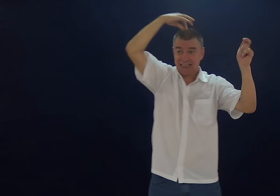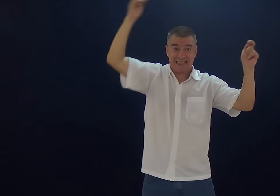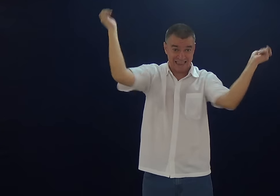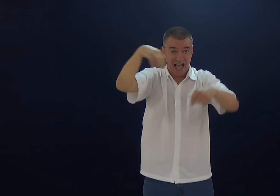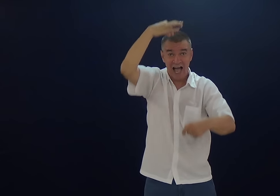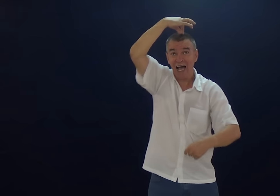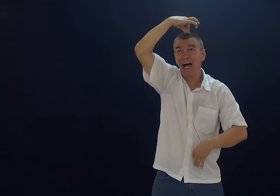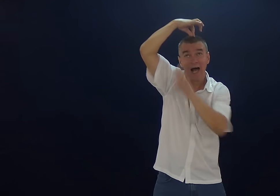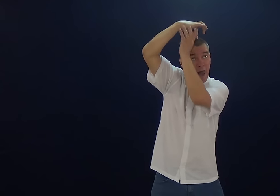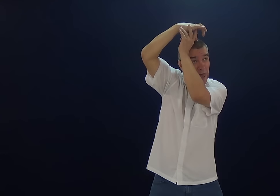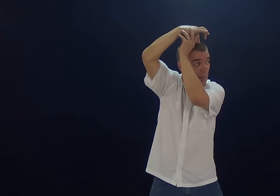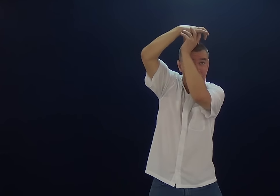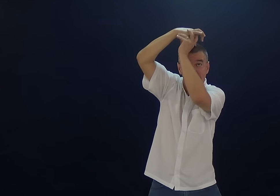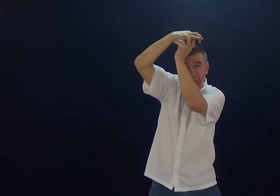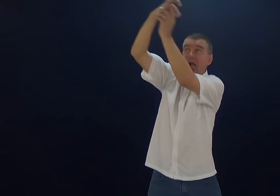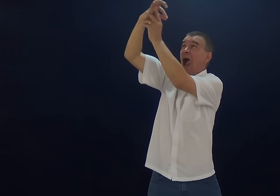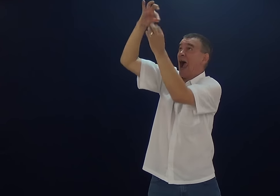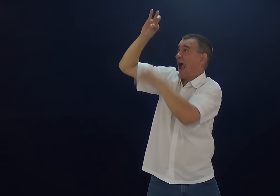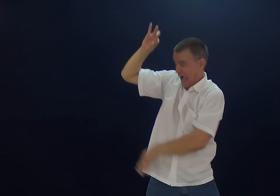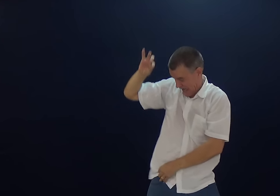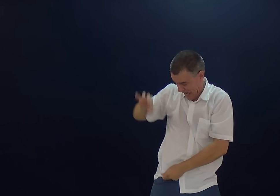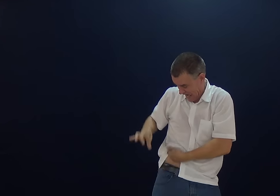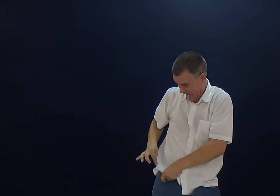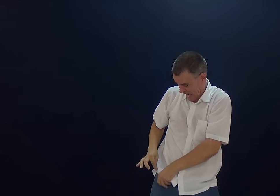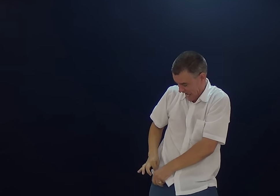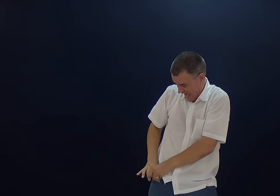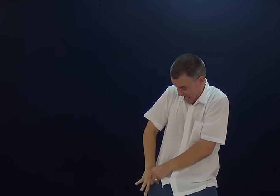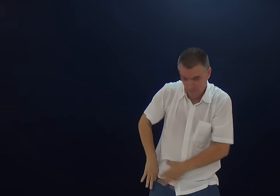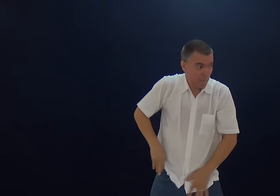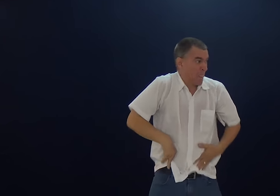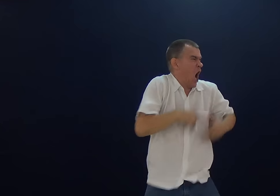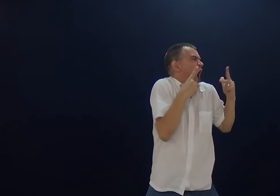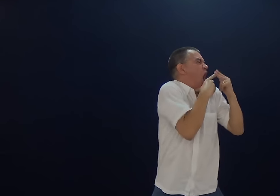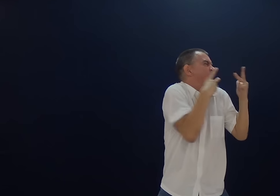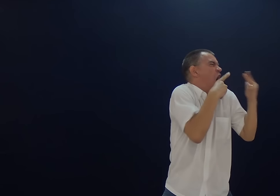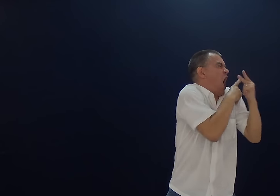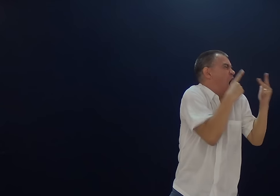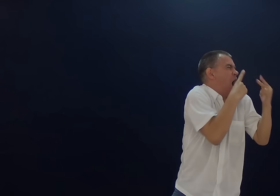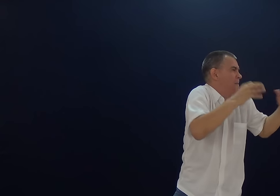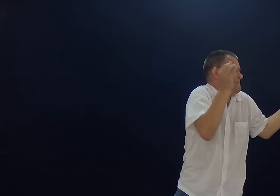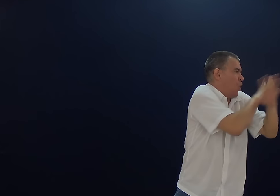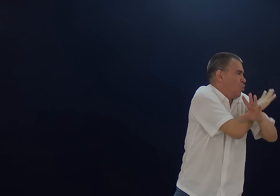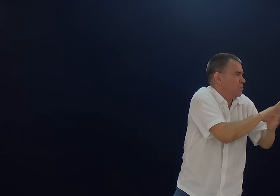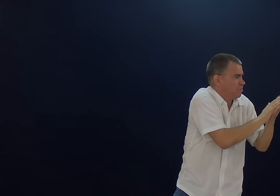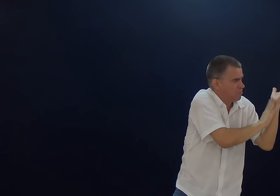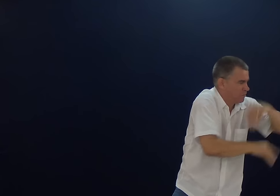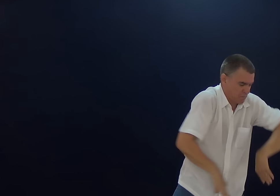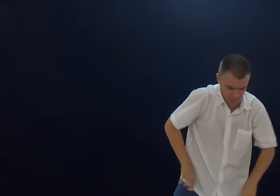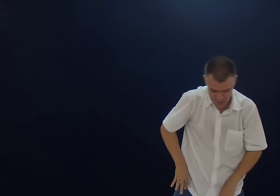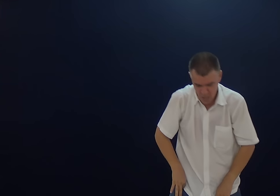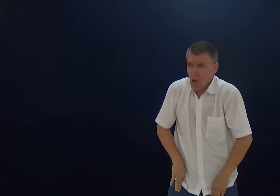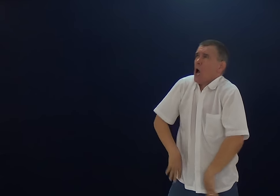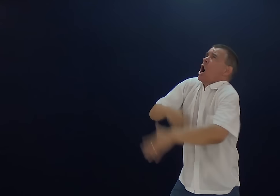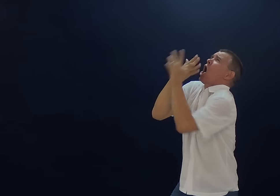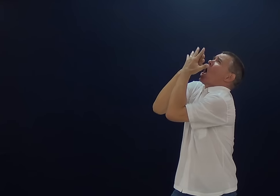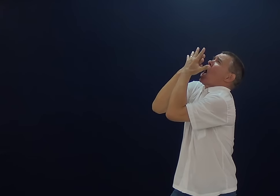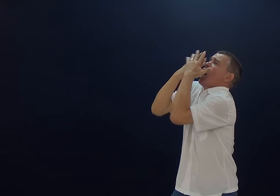casa é como se você espera um pouquinho aqui Espírito Santo fica aqui no meu bolso e aí você começa a